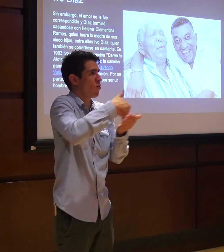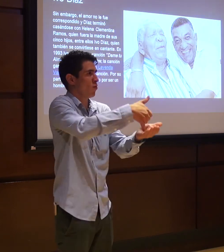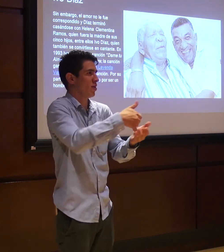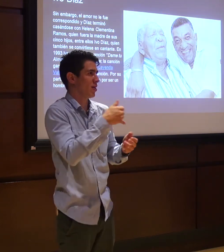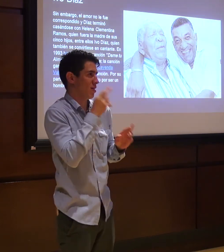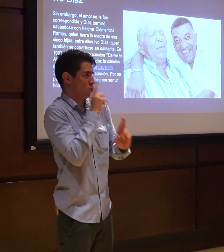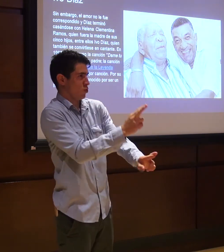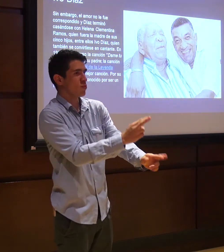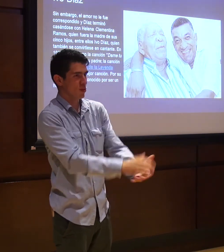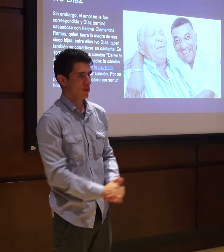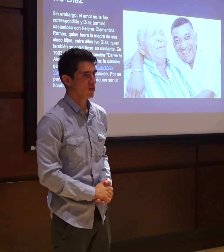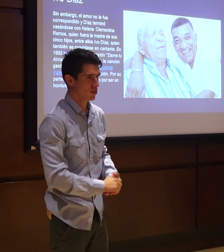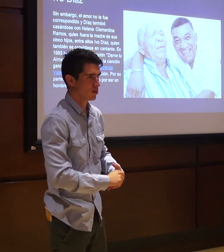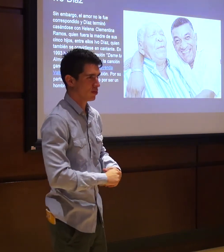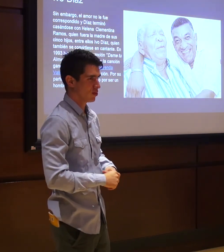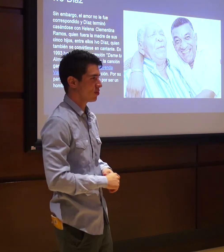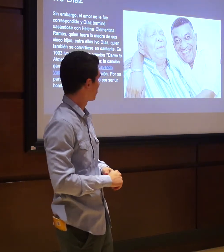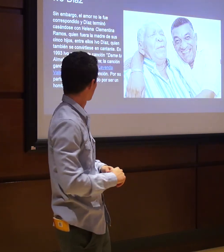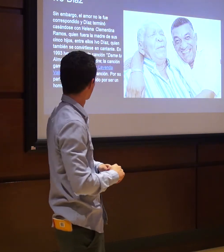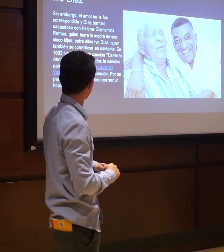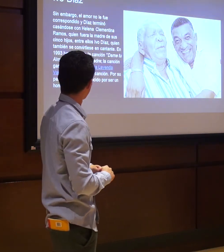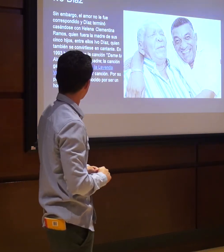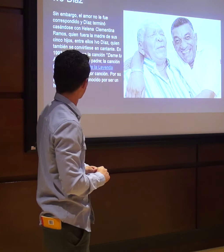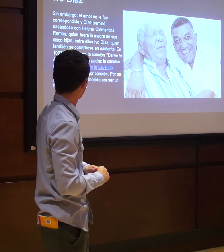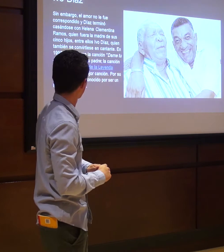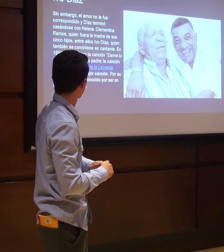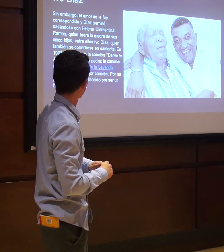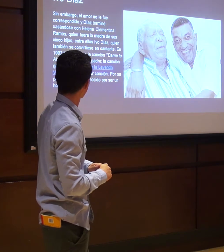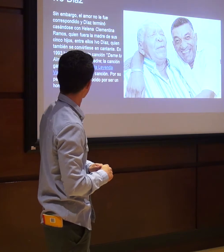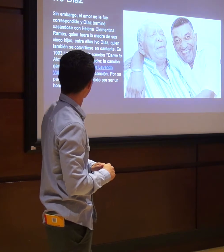en homenaje a su papá, y esto tuvo muchos reconocimientos.